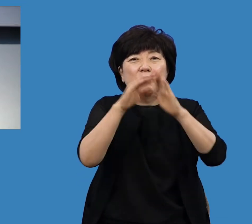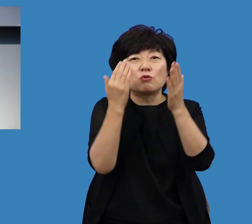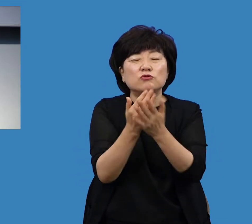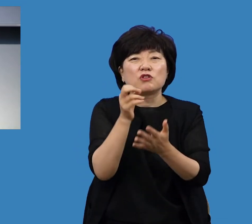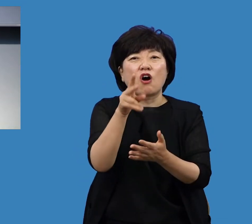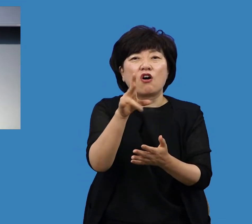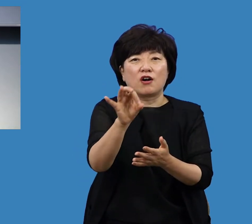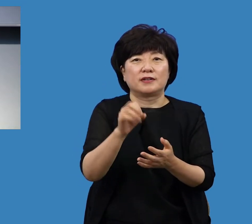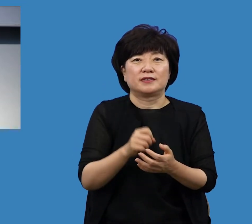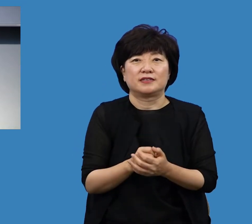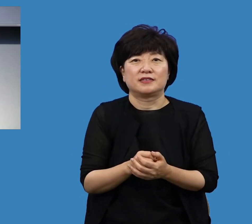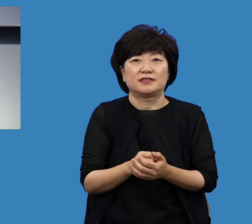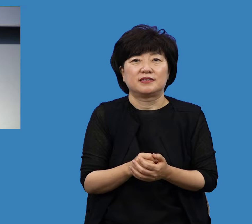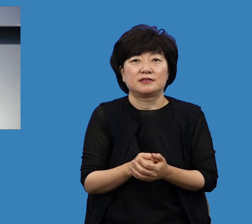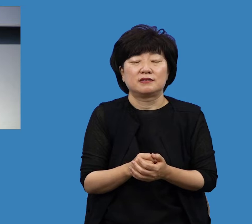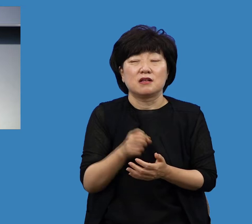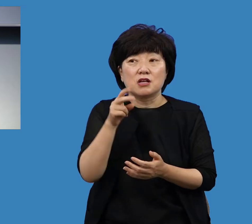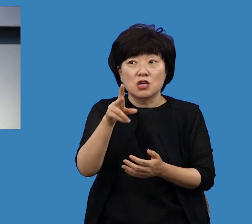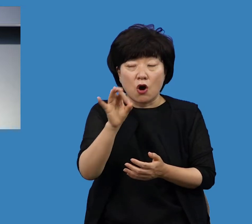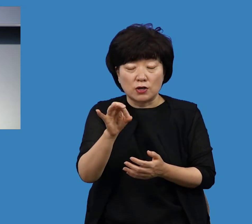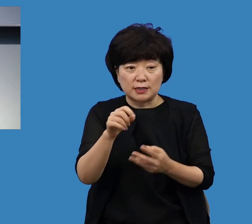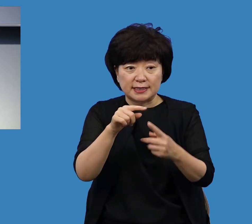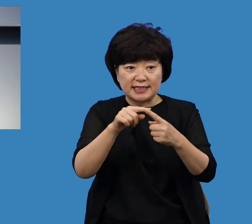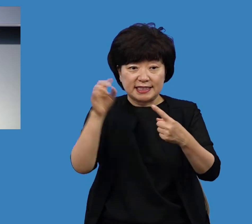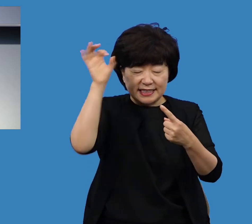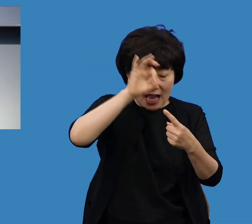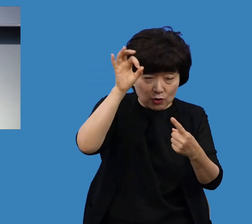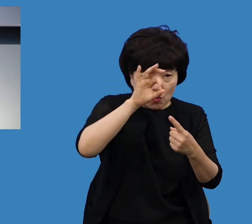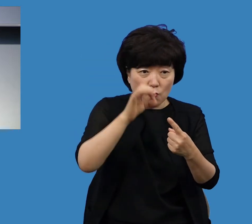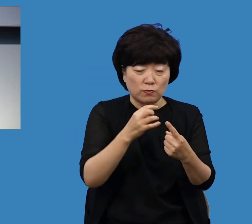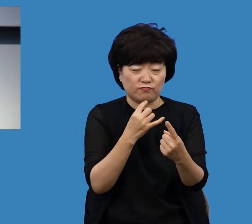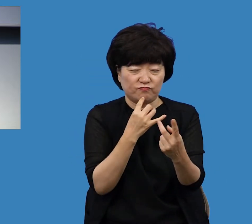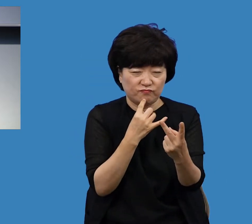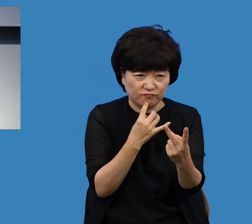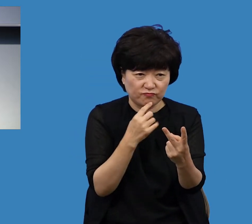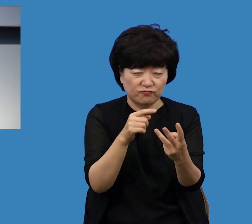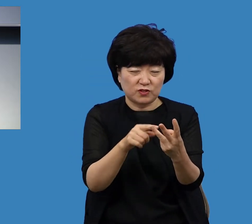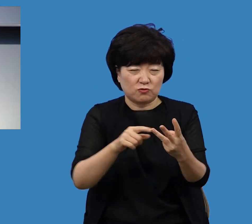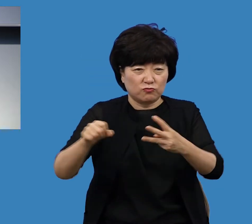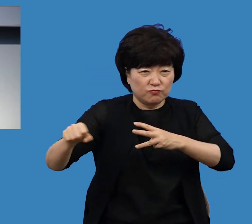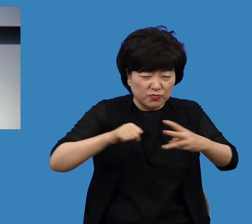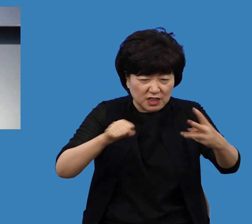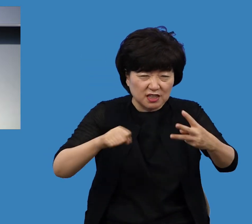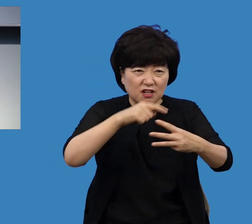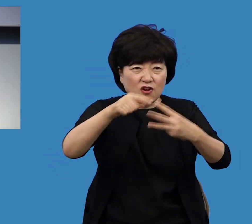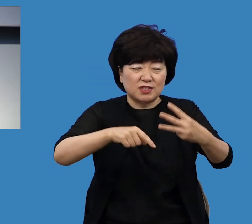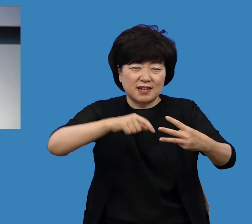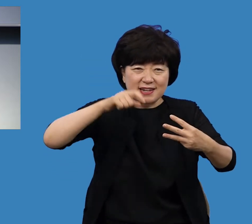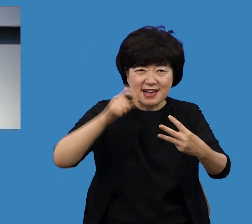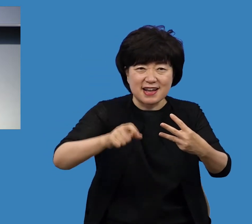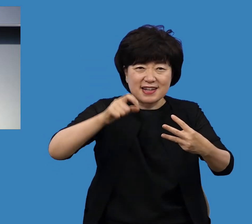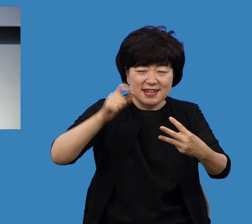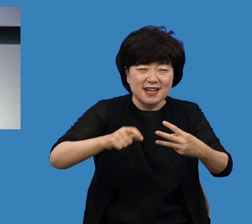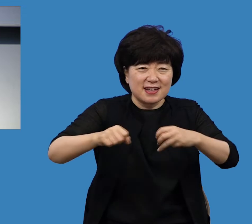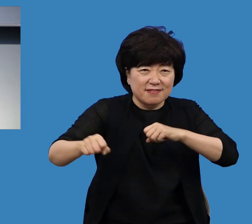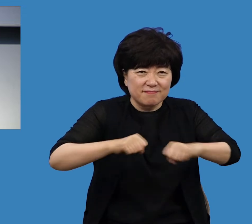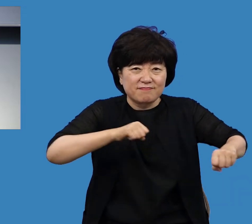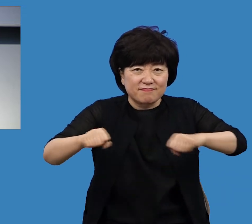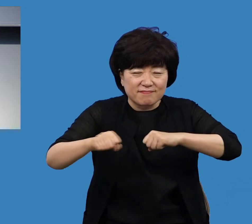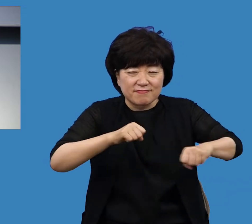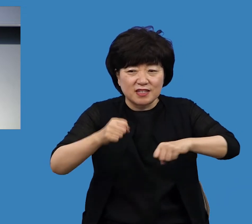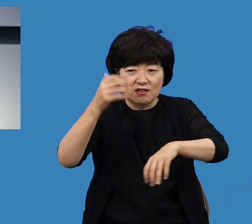그래서 이 영은 그런 찾고 추구하고 움직이는 것을 계속 강화시켜 나가서 결국 무언가를